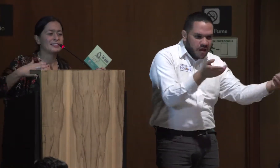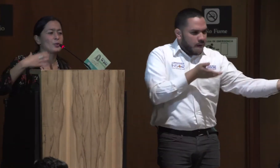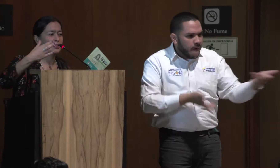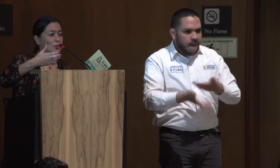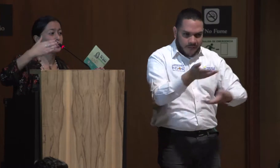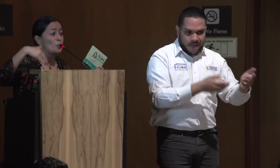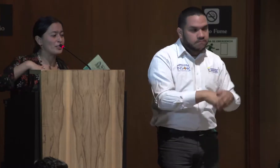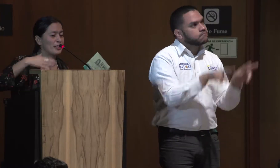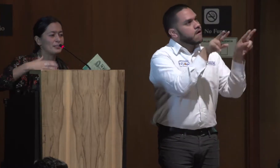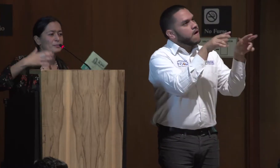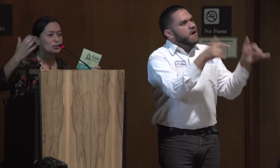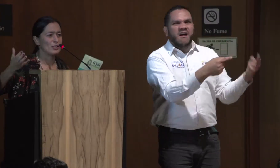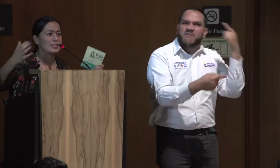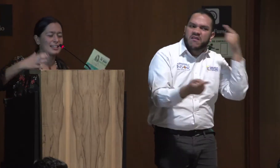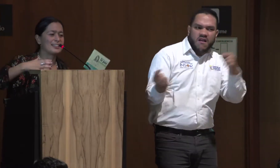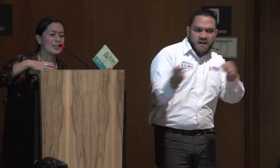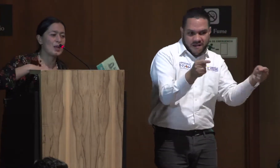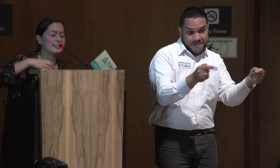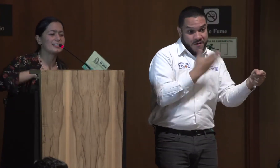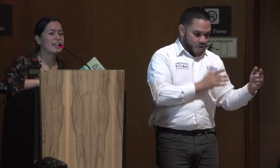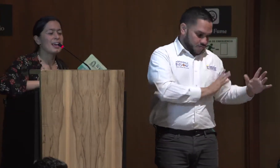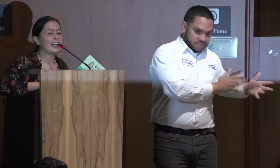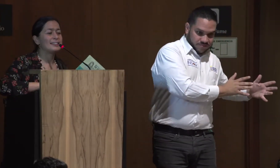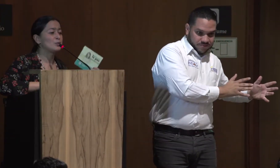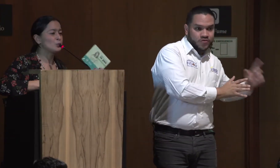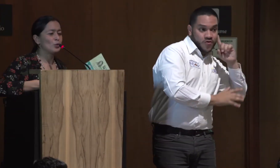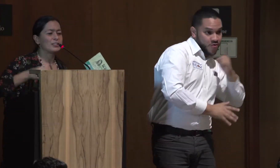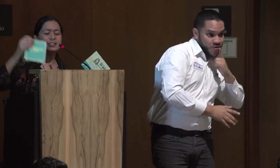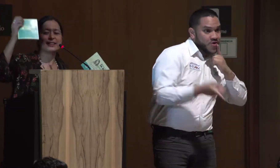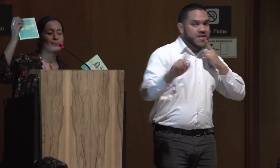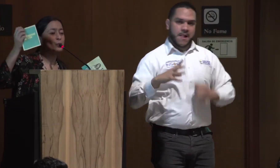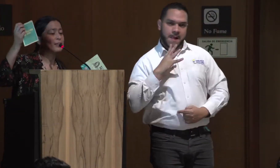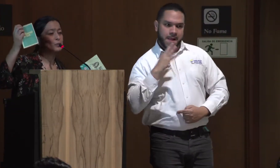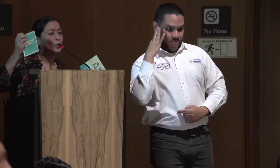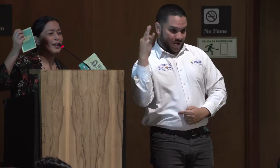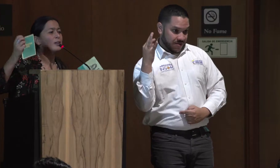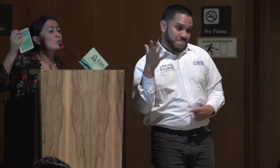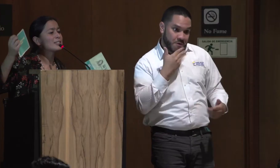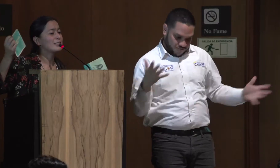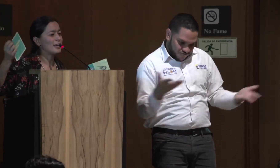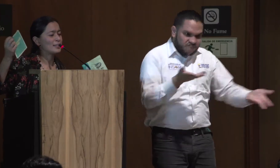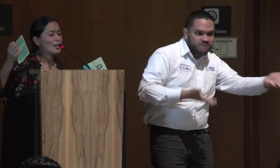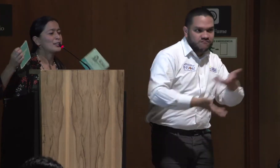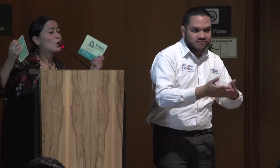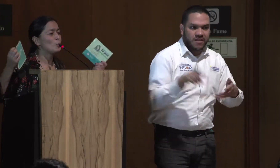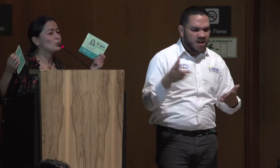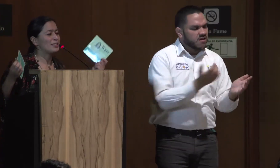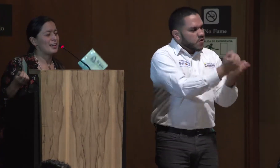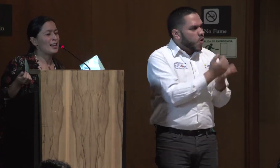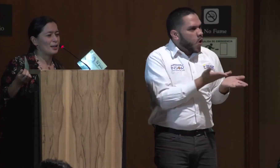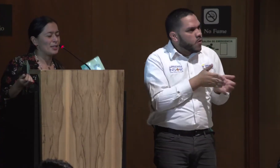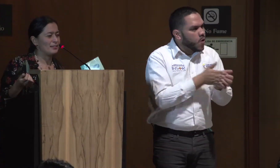puedan generarse conversaciones como esta, entre personas señantes y hablantes, discusiones, y en ese manual de uso hay algunas ideas de